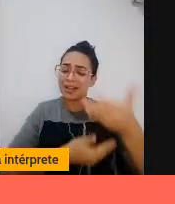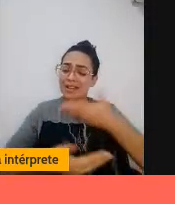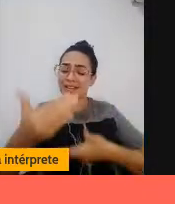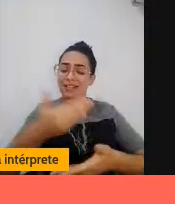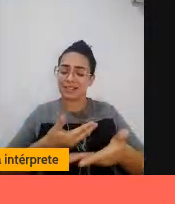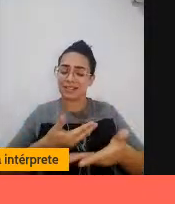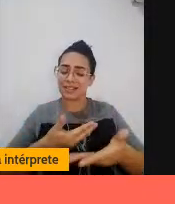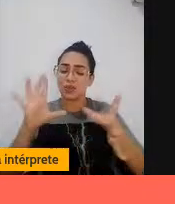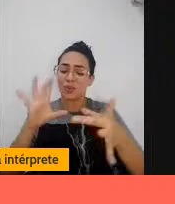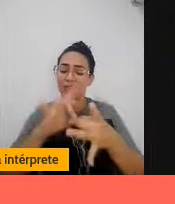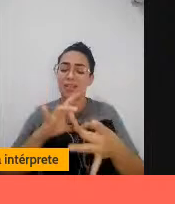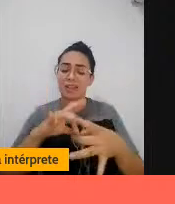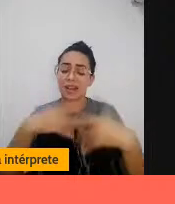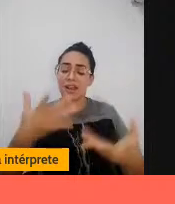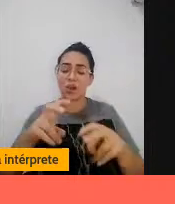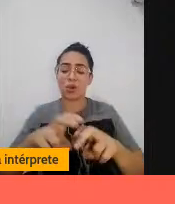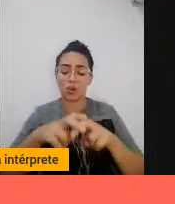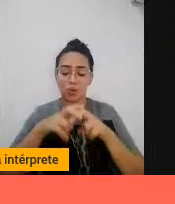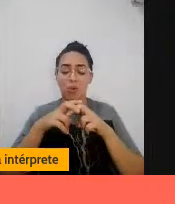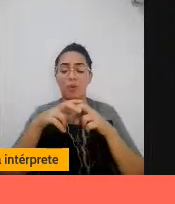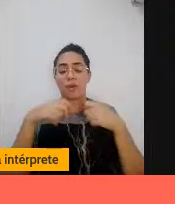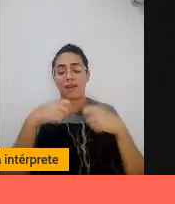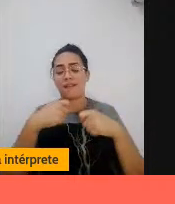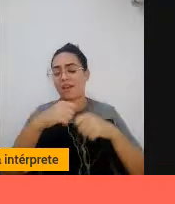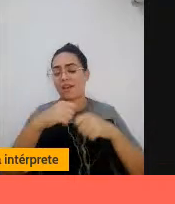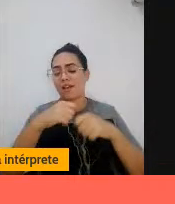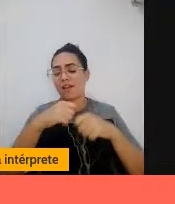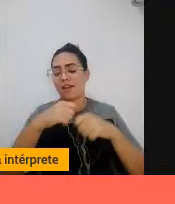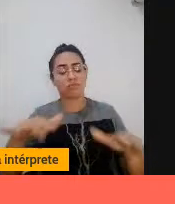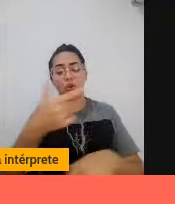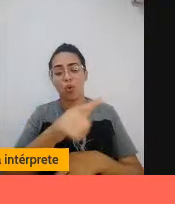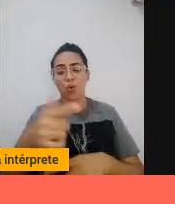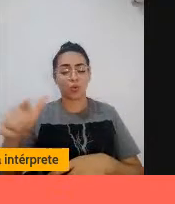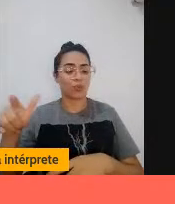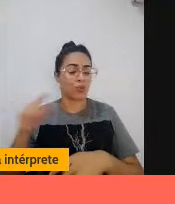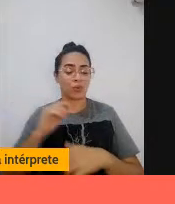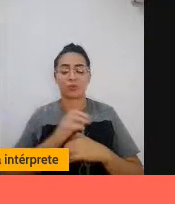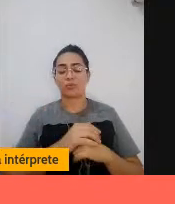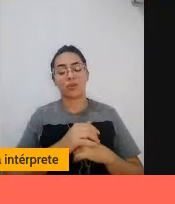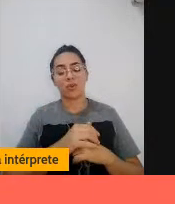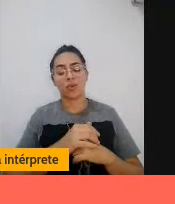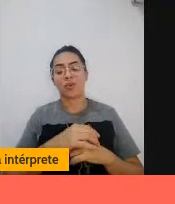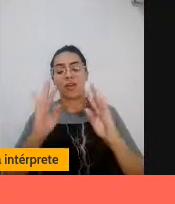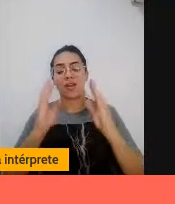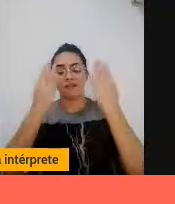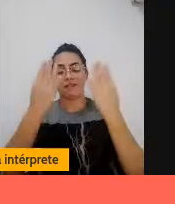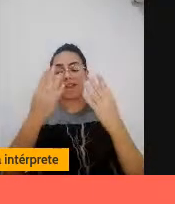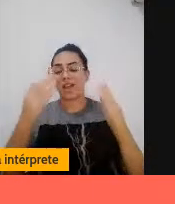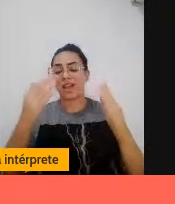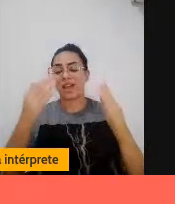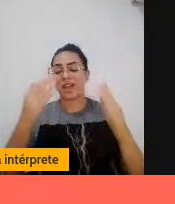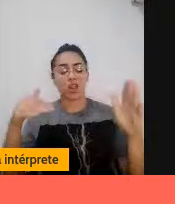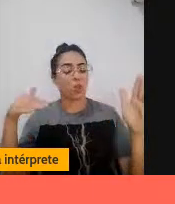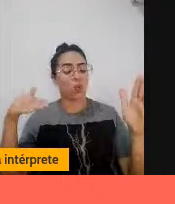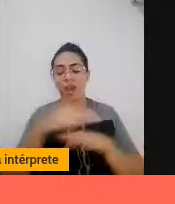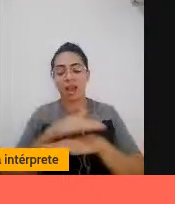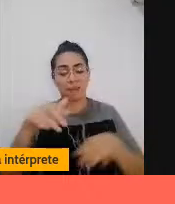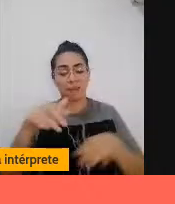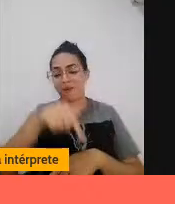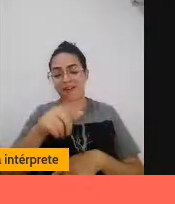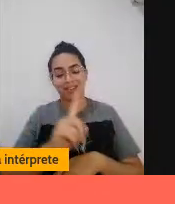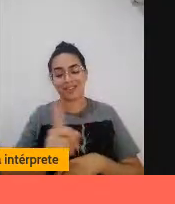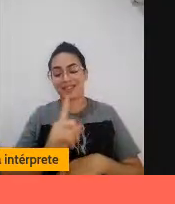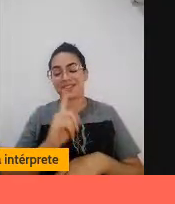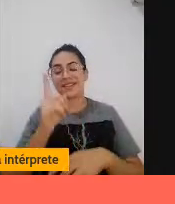muitas repercussões dessa mostra, a gente não vai esgotar tudo aqui nesse momento, mas eu acho que